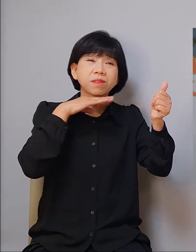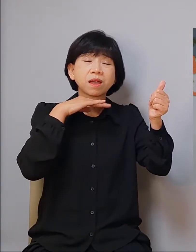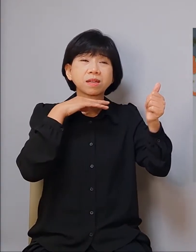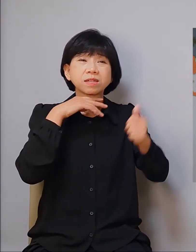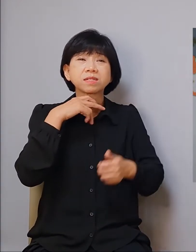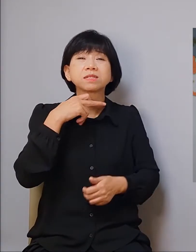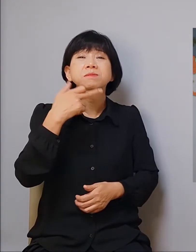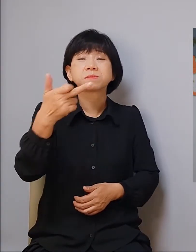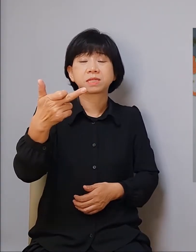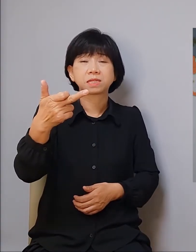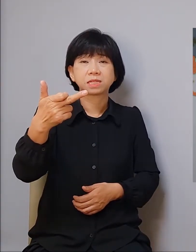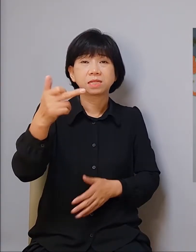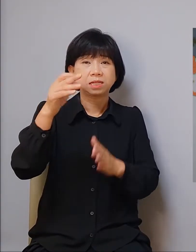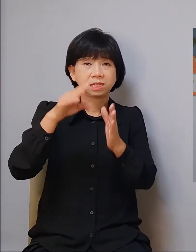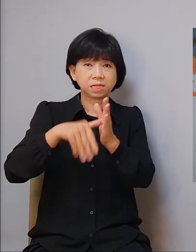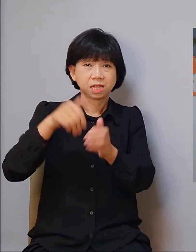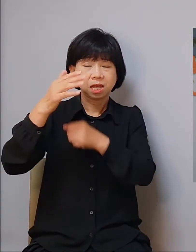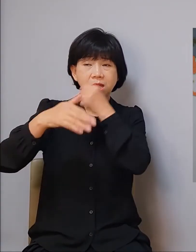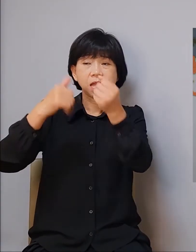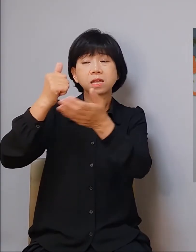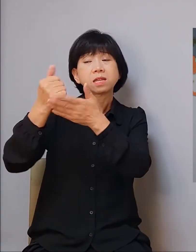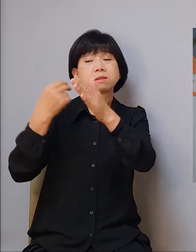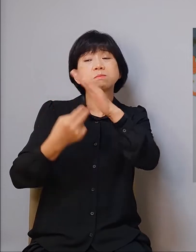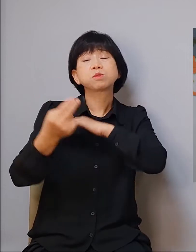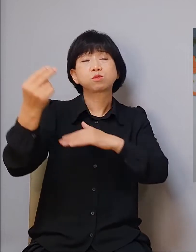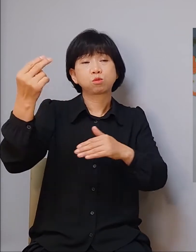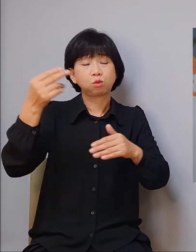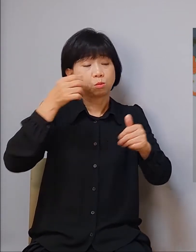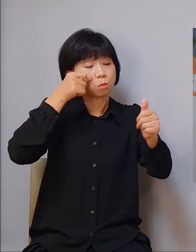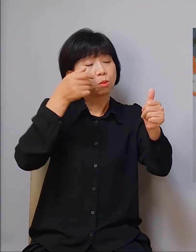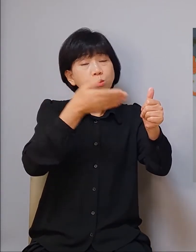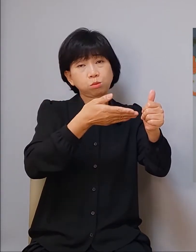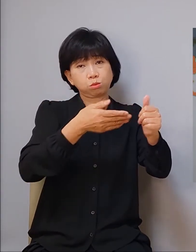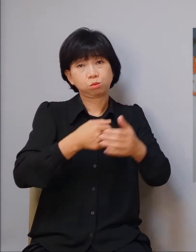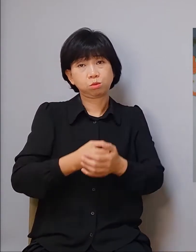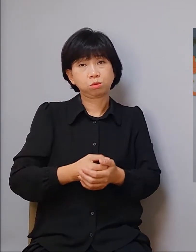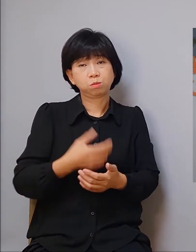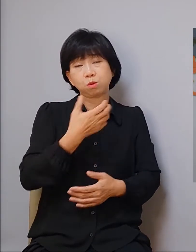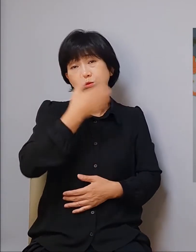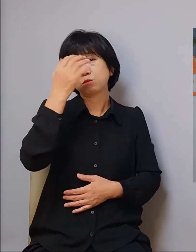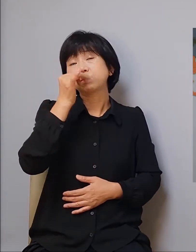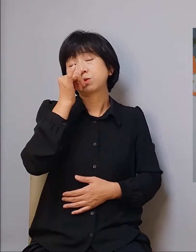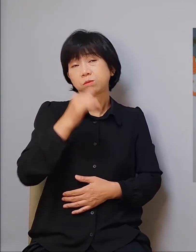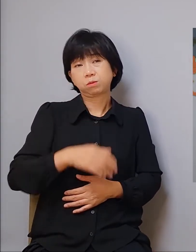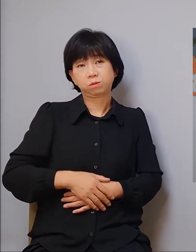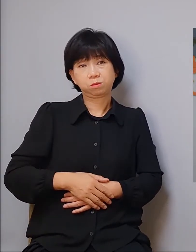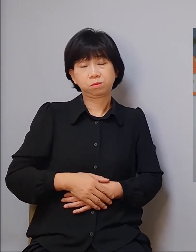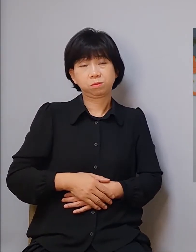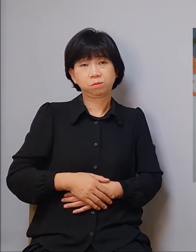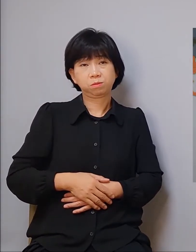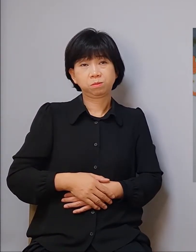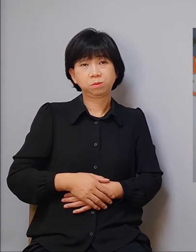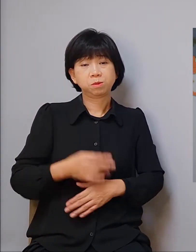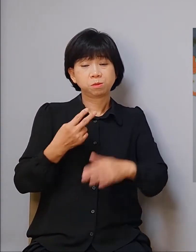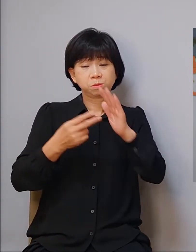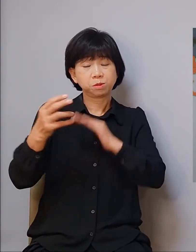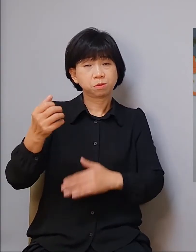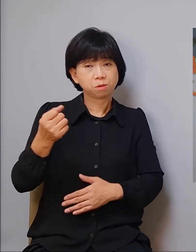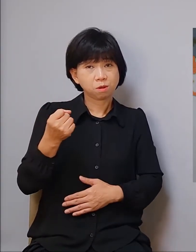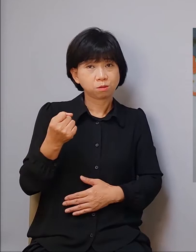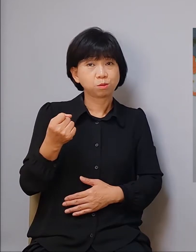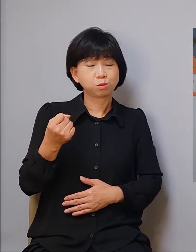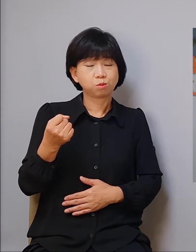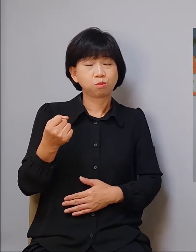분명 하나님이 주신 비전이 있었습니다. 하나님이 보여주신 꿈이 있었어요. 그 비전을